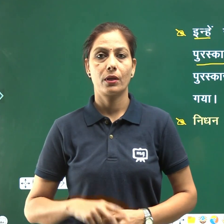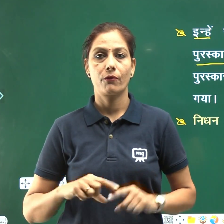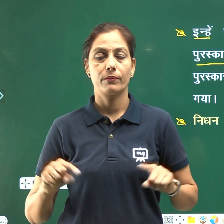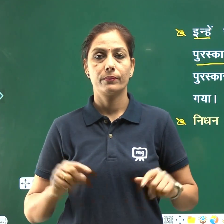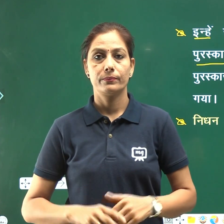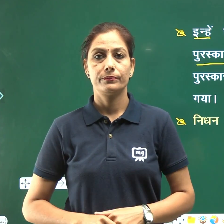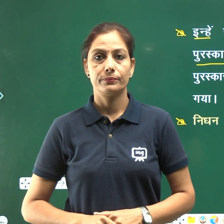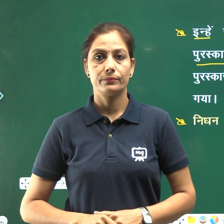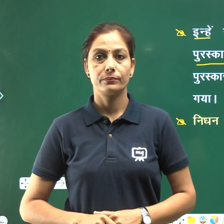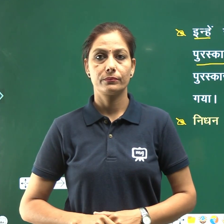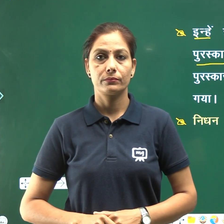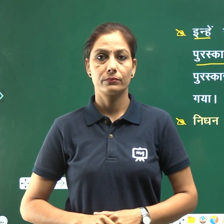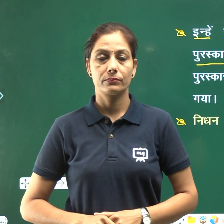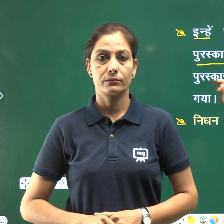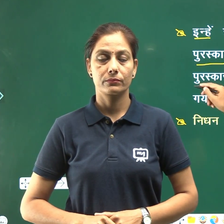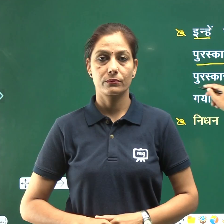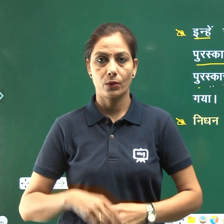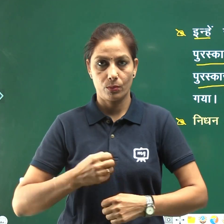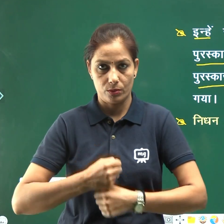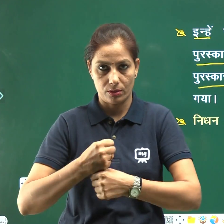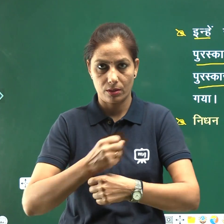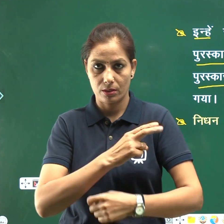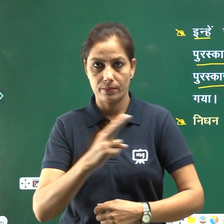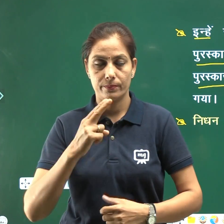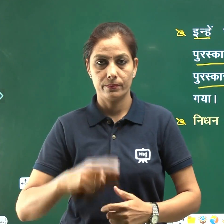एवं पद्म भूषण पुरस्कार से